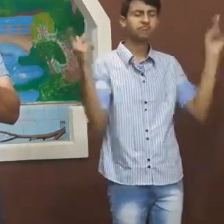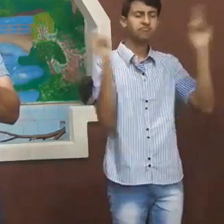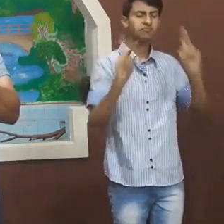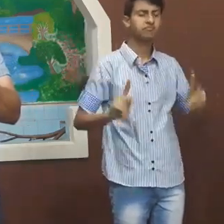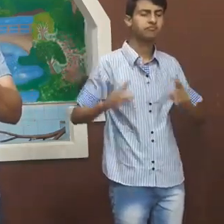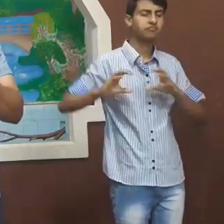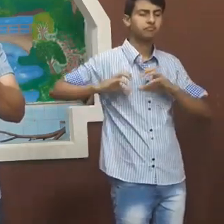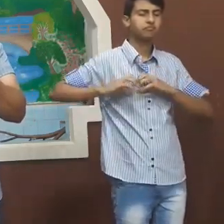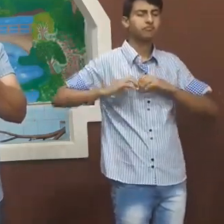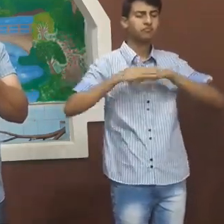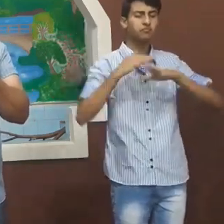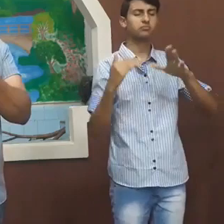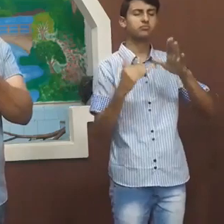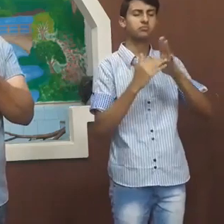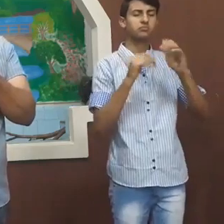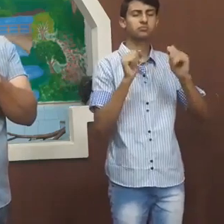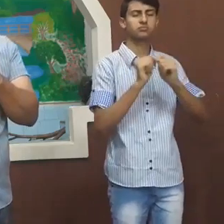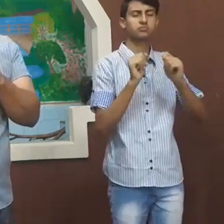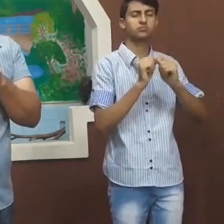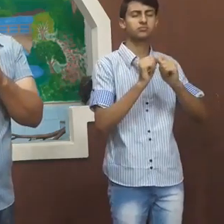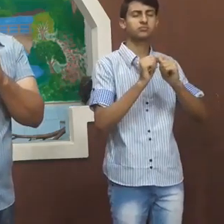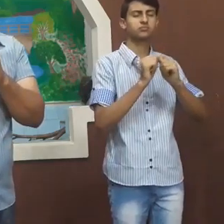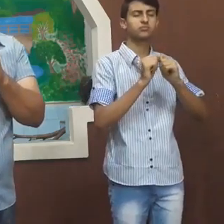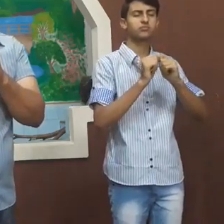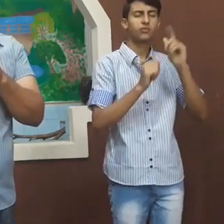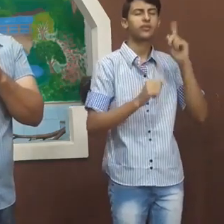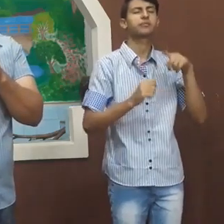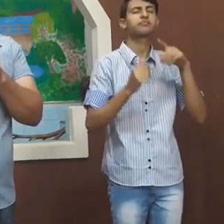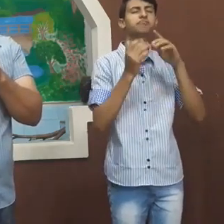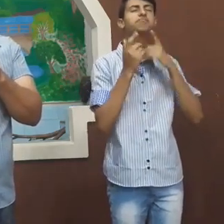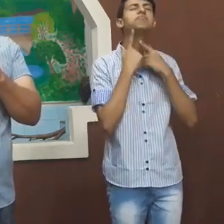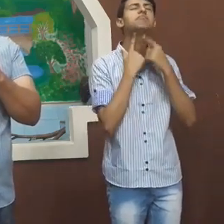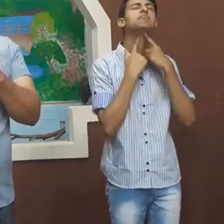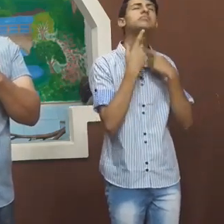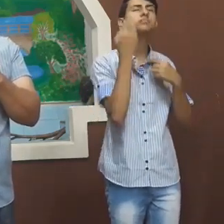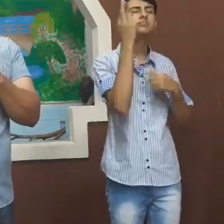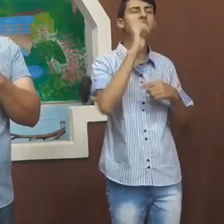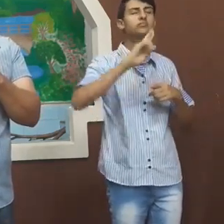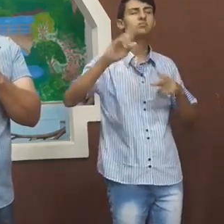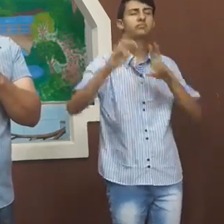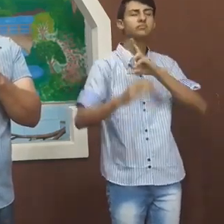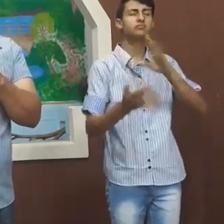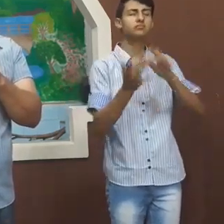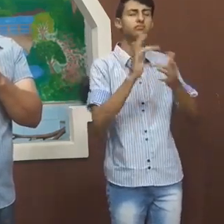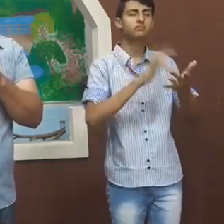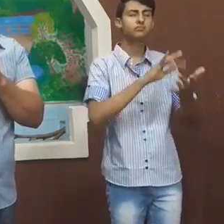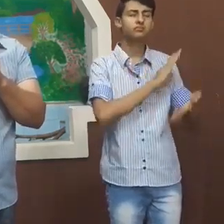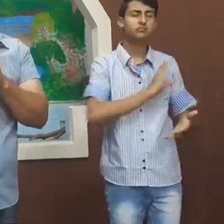nós devemos fazer, se assim for da Tua vontade. Em nome de Cristo nós oramos agradecidos. Amém, Senhor.